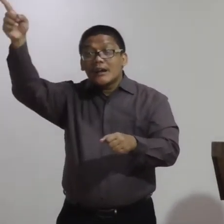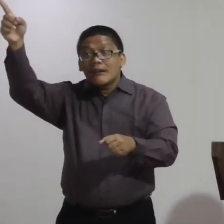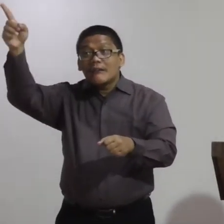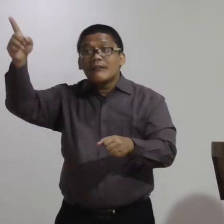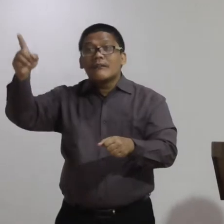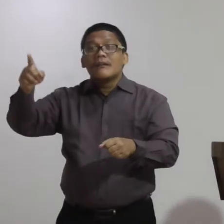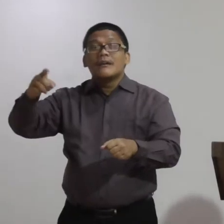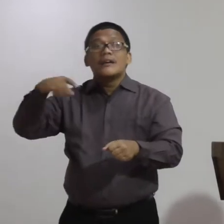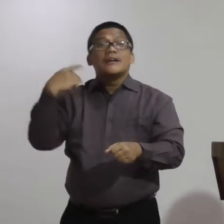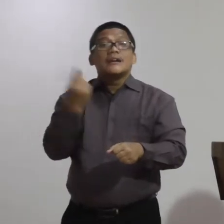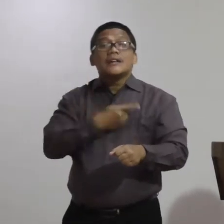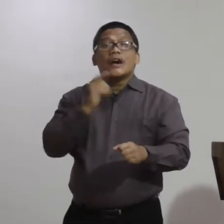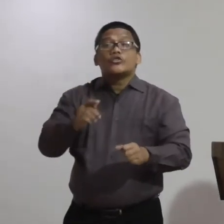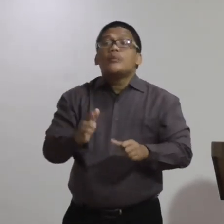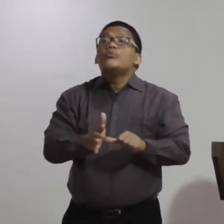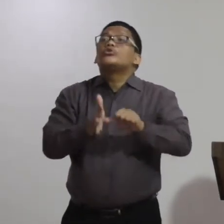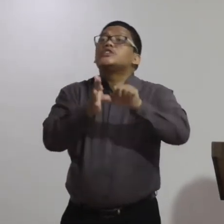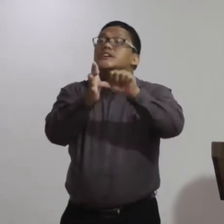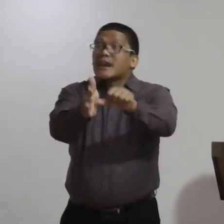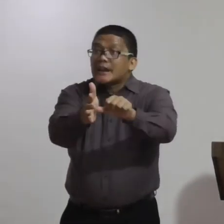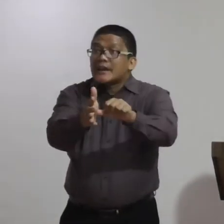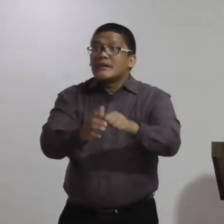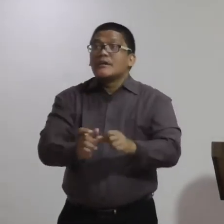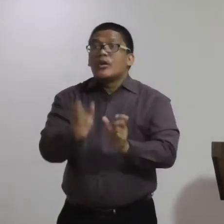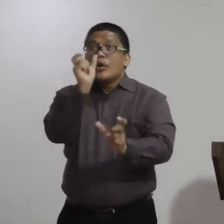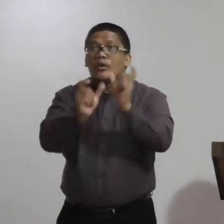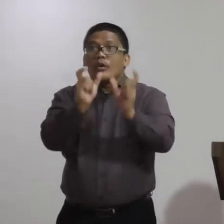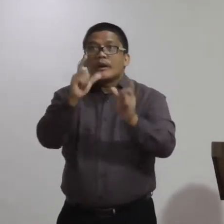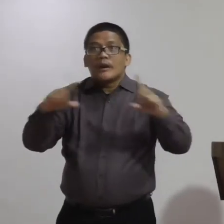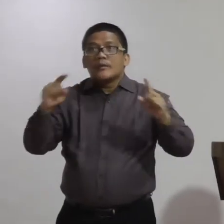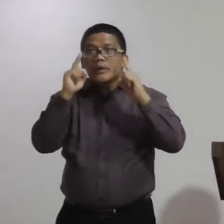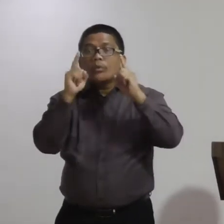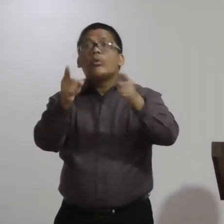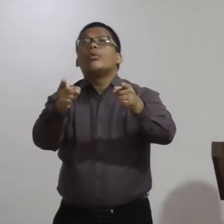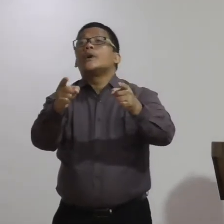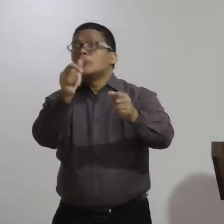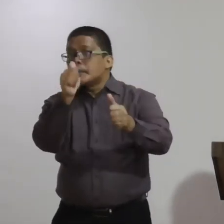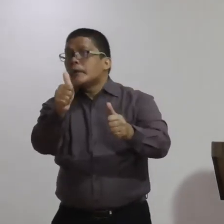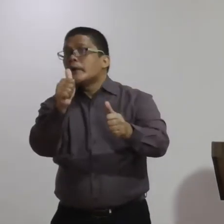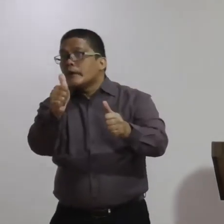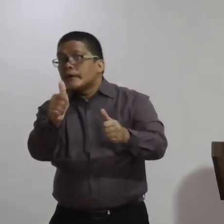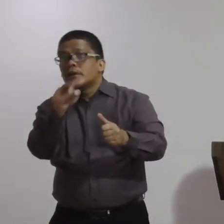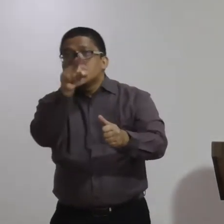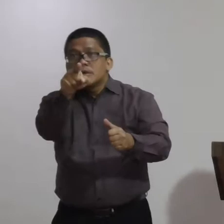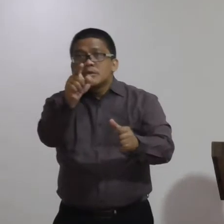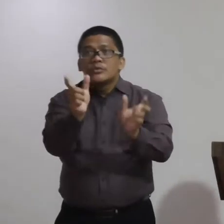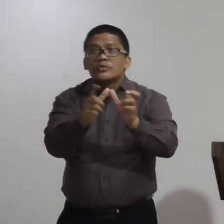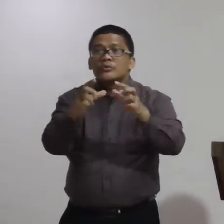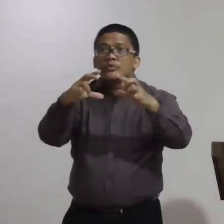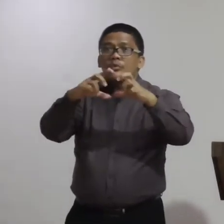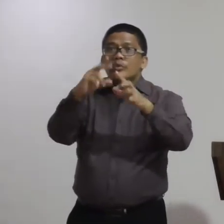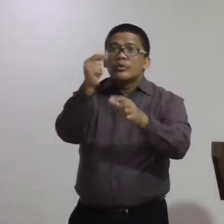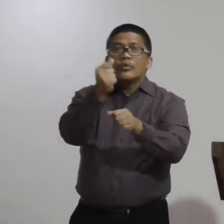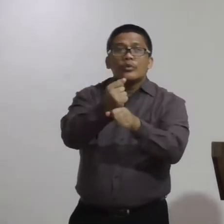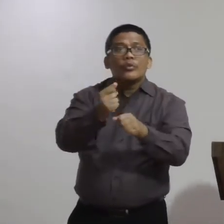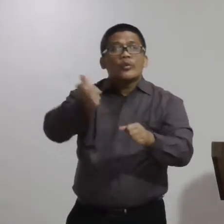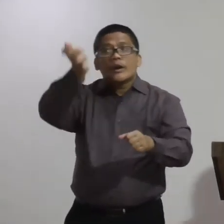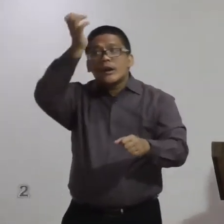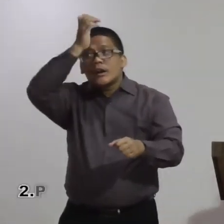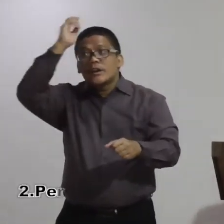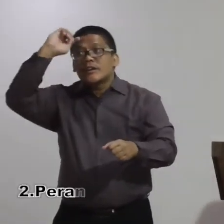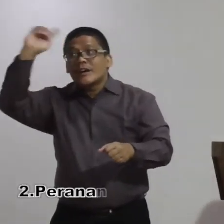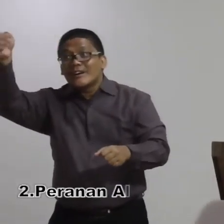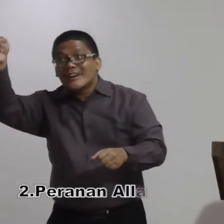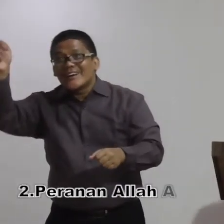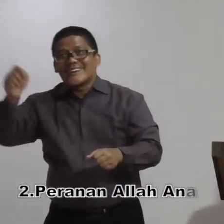menampilkan itu dalam hidup kita sehingga orang lain melihat betapa kita bahagianya, istimewanya kita di hadapan Tuhan.